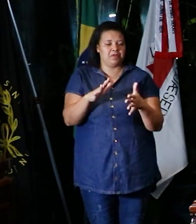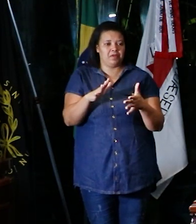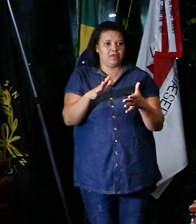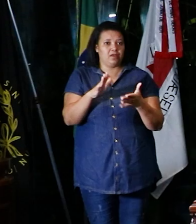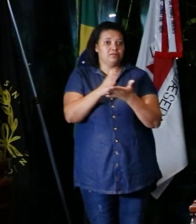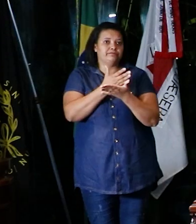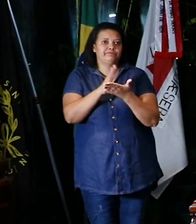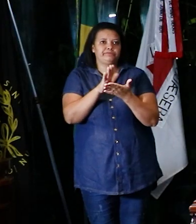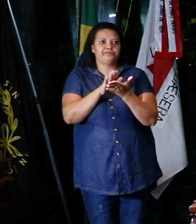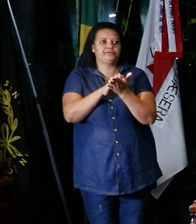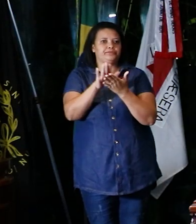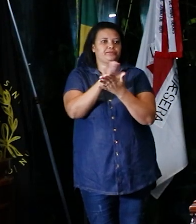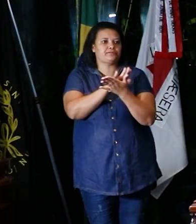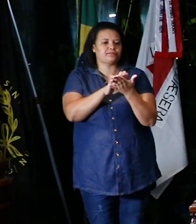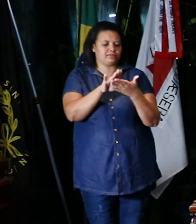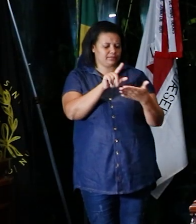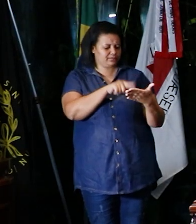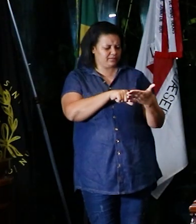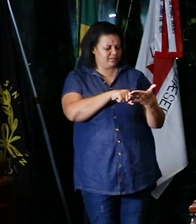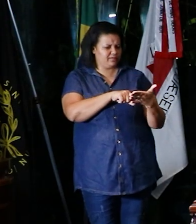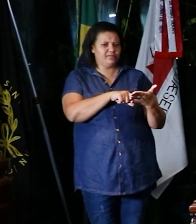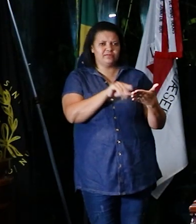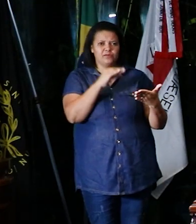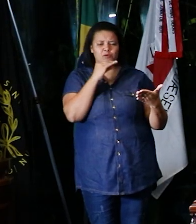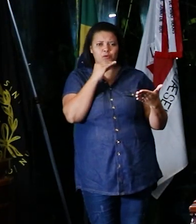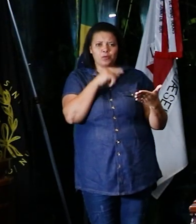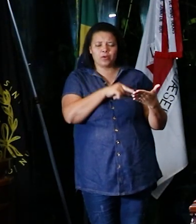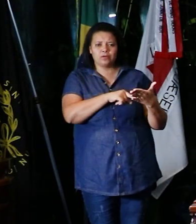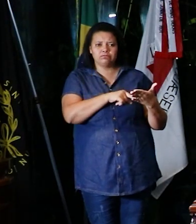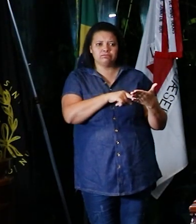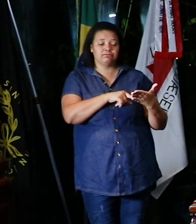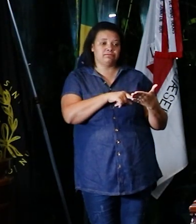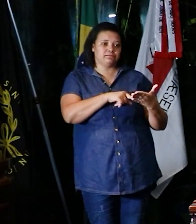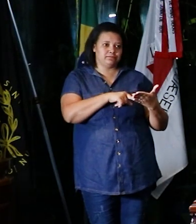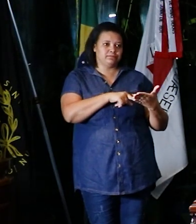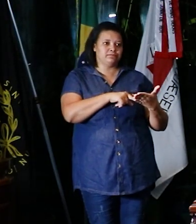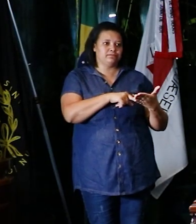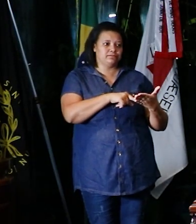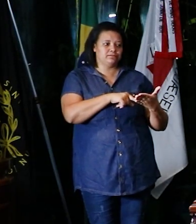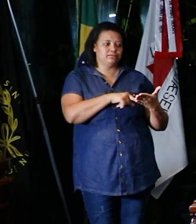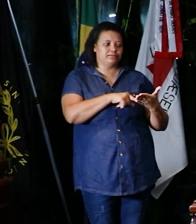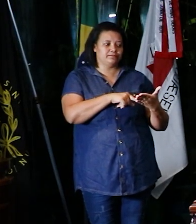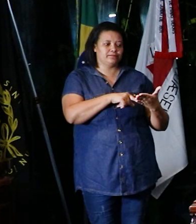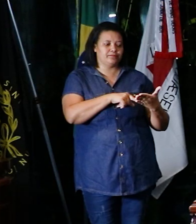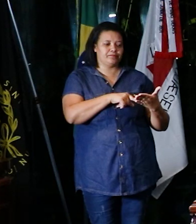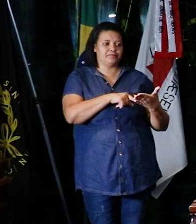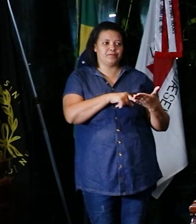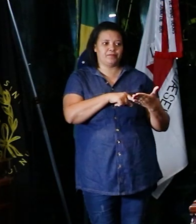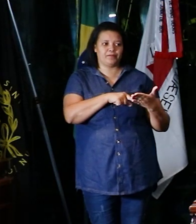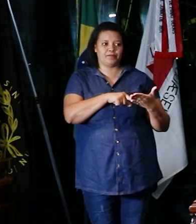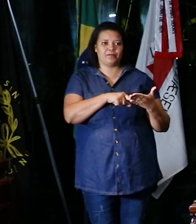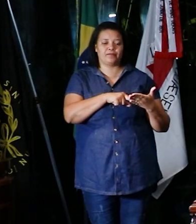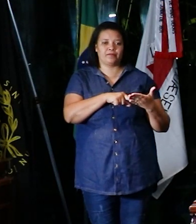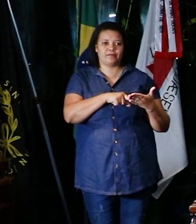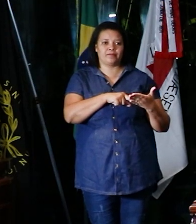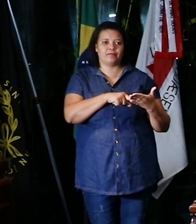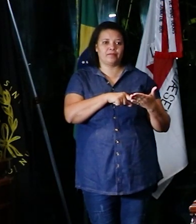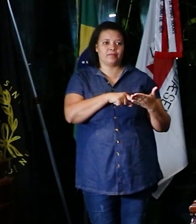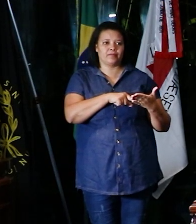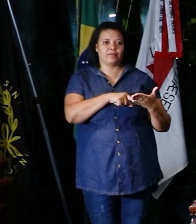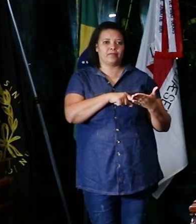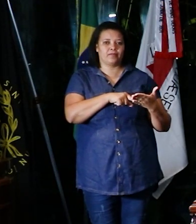a gente lê e fala, mas isso é Drummond? Então, eu faço